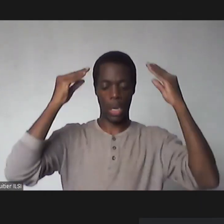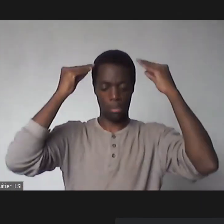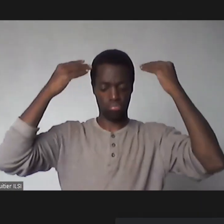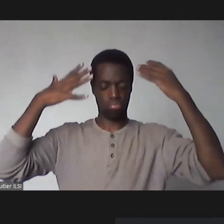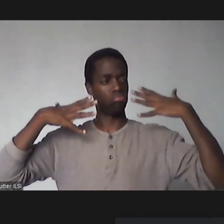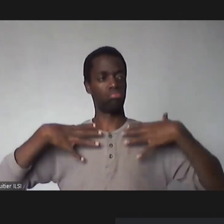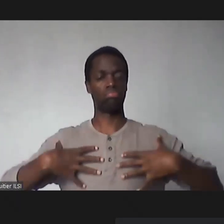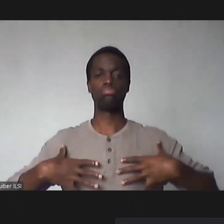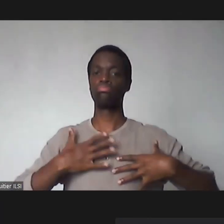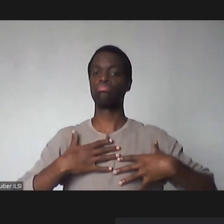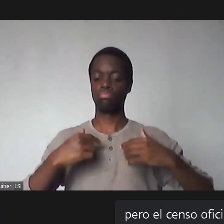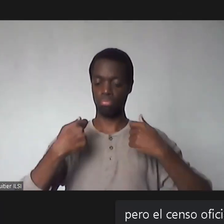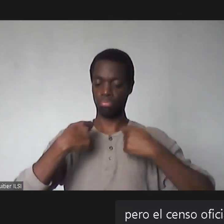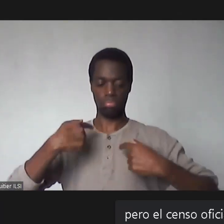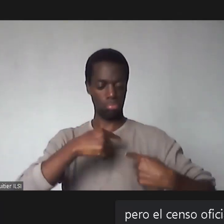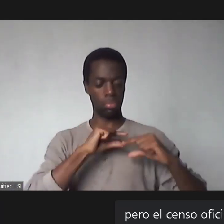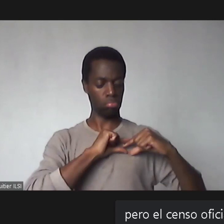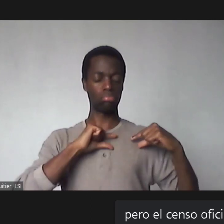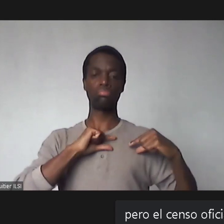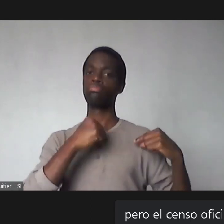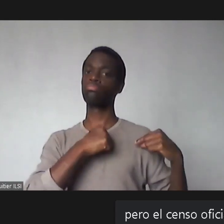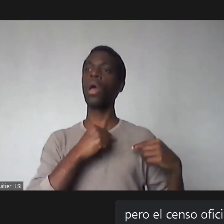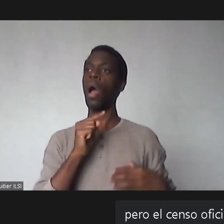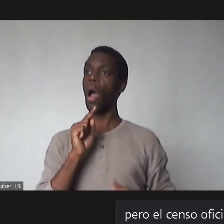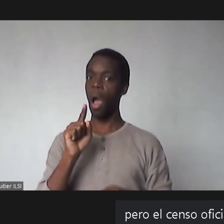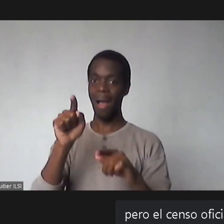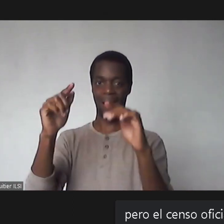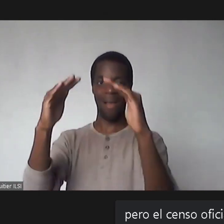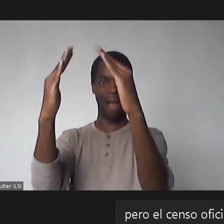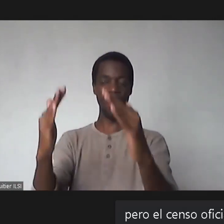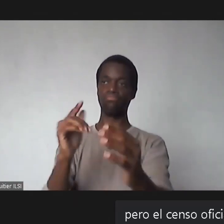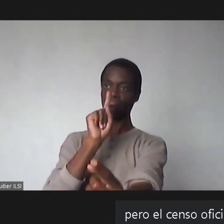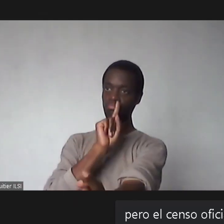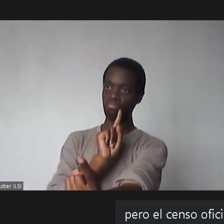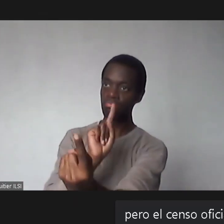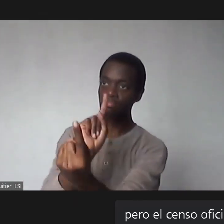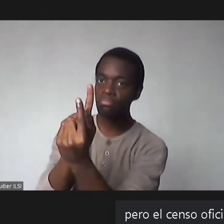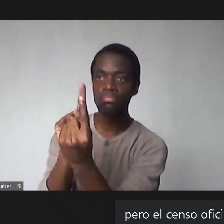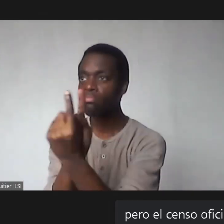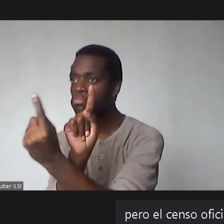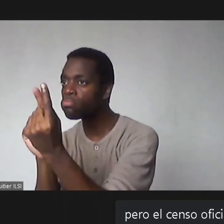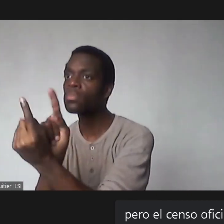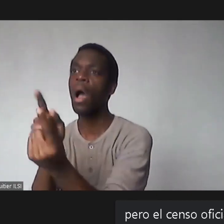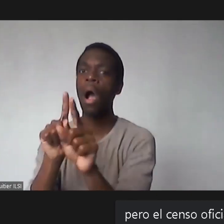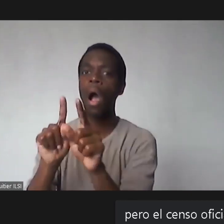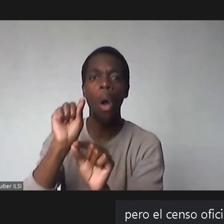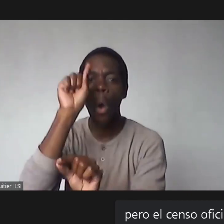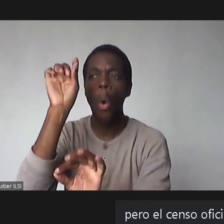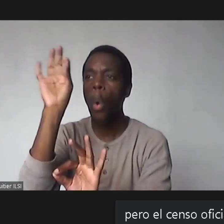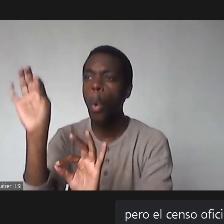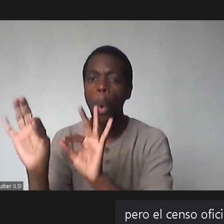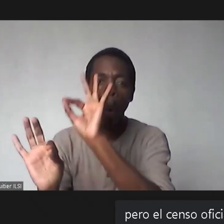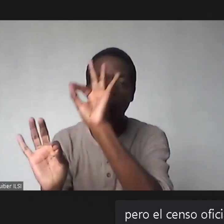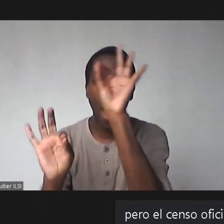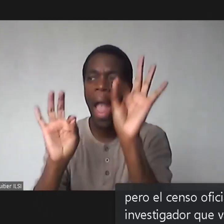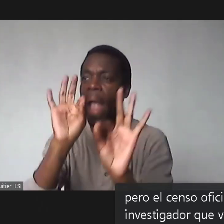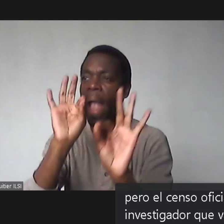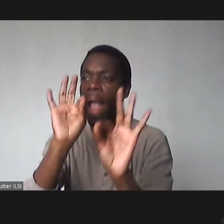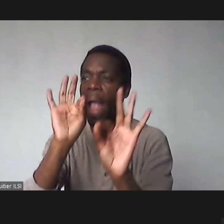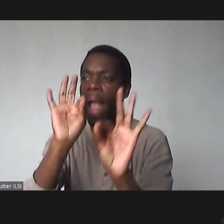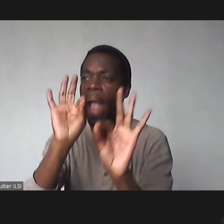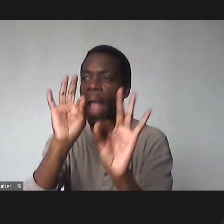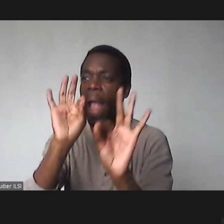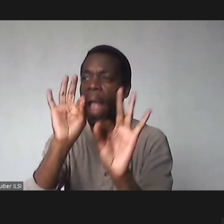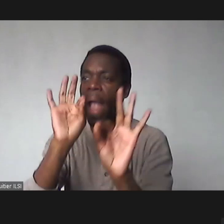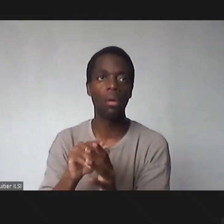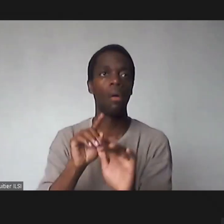la casa de la gente, va a los hogares para hacer las preguntas y también a la opción por la